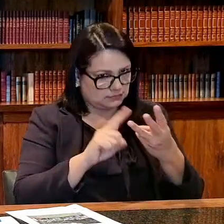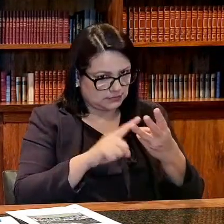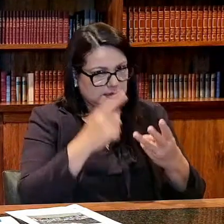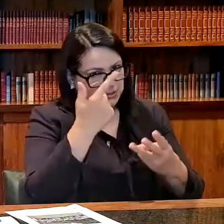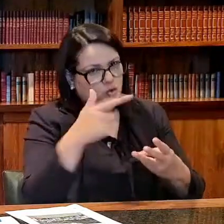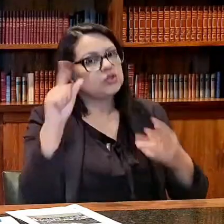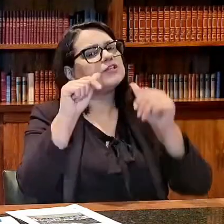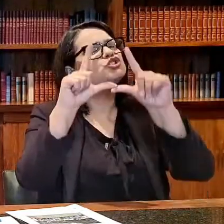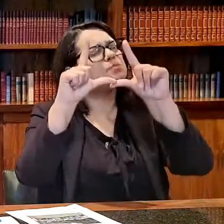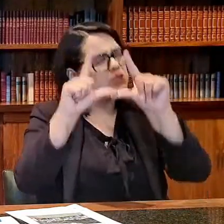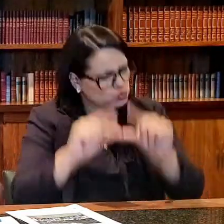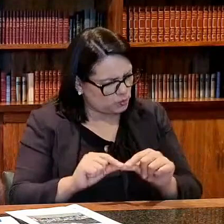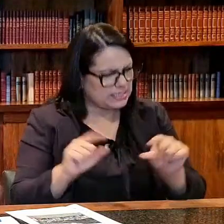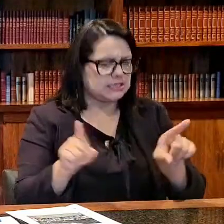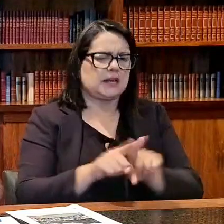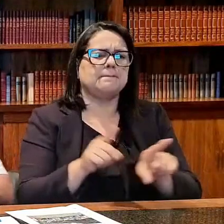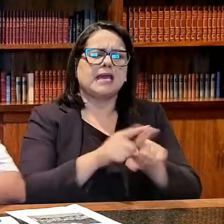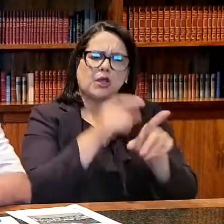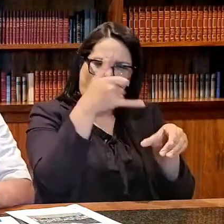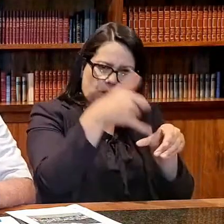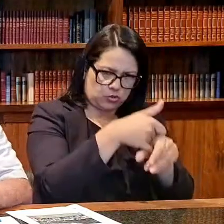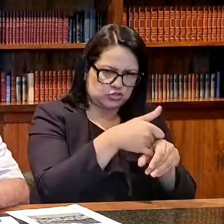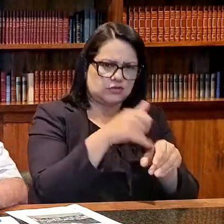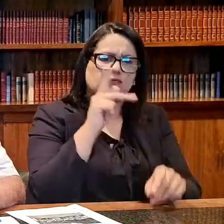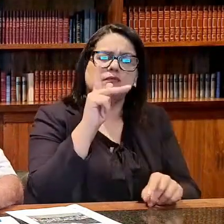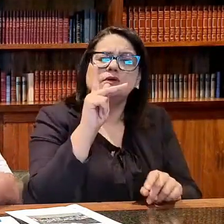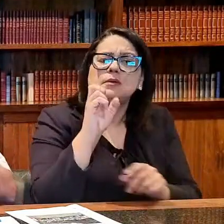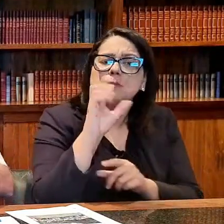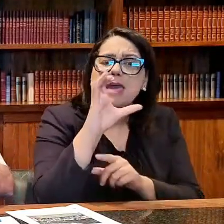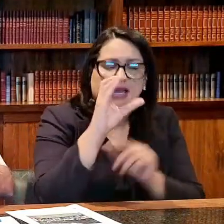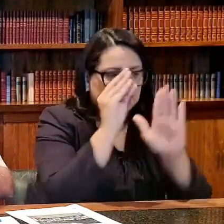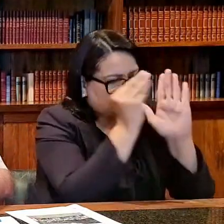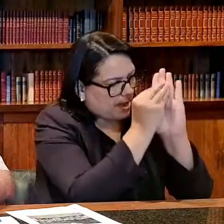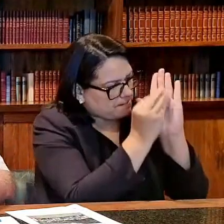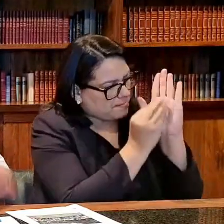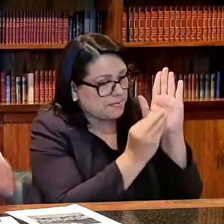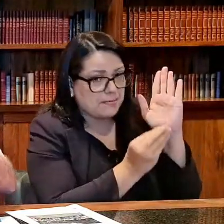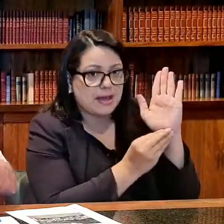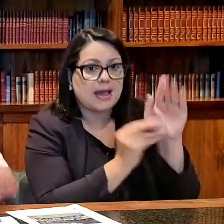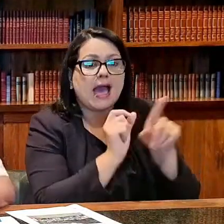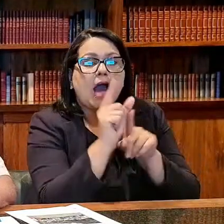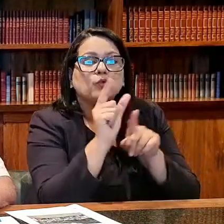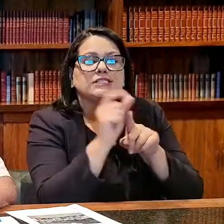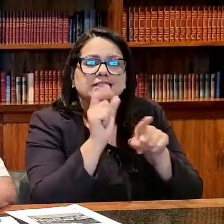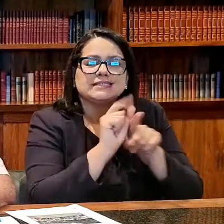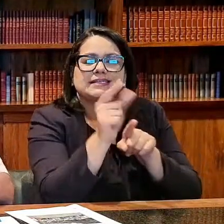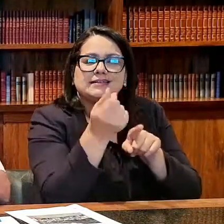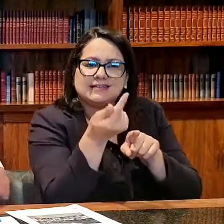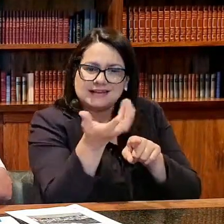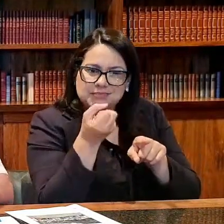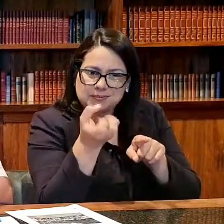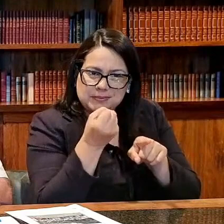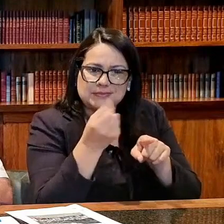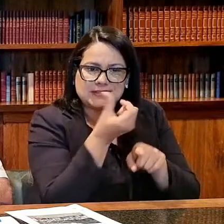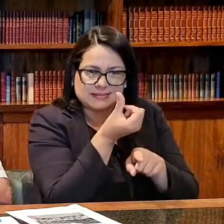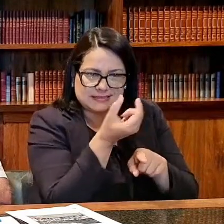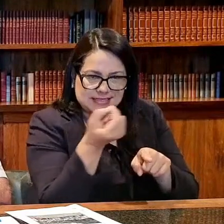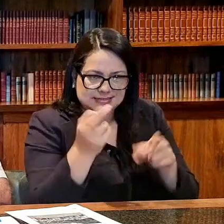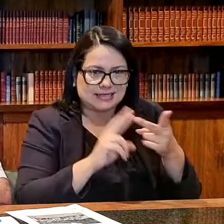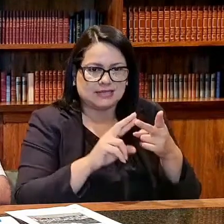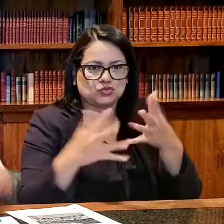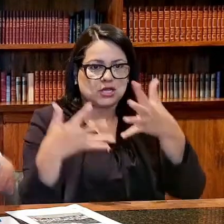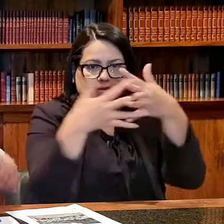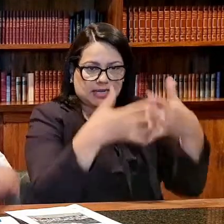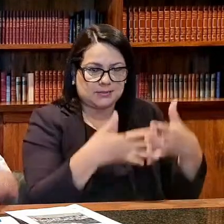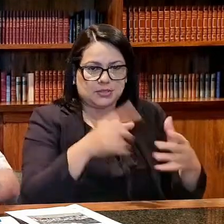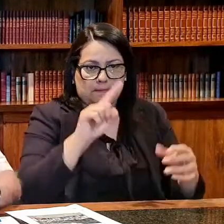impostos de combustíveis nessa PEC. Em comum acordo, governo federal. Auxílio Brasil, 600. Auxílio Caminhoneiro, R$ 1.000.